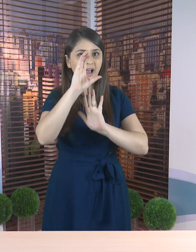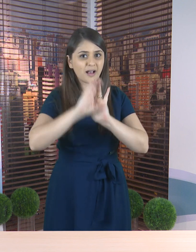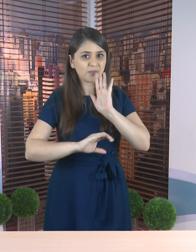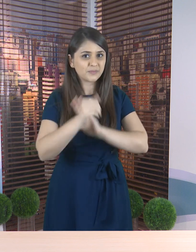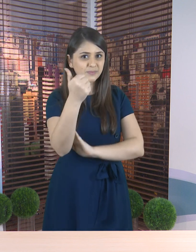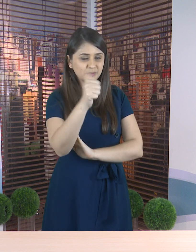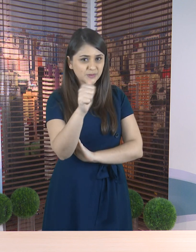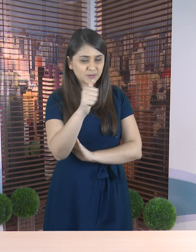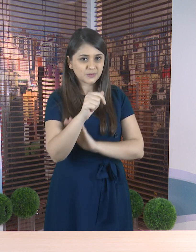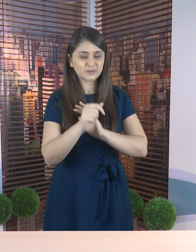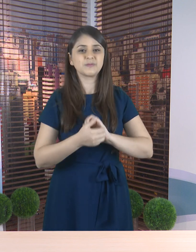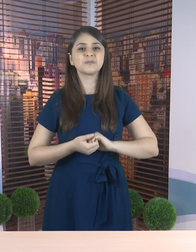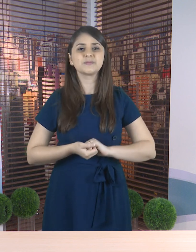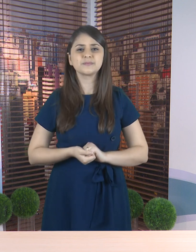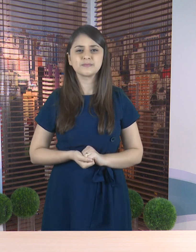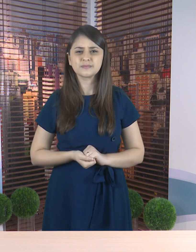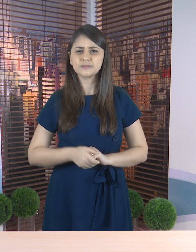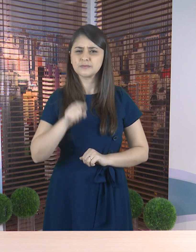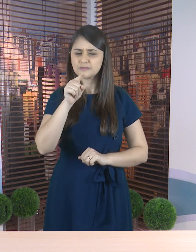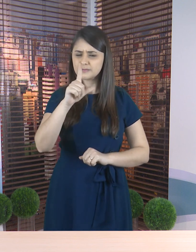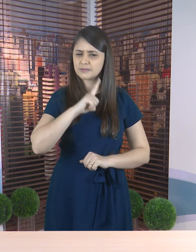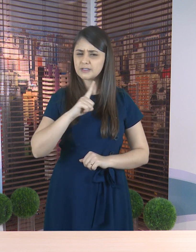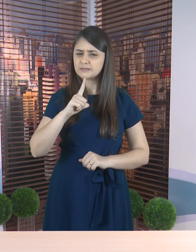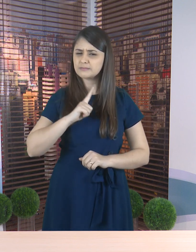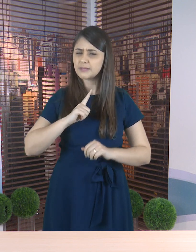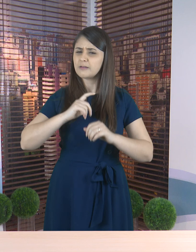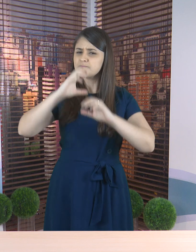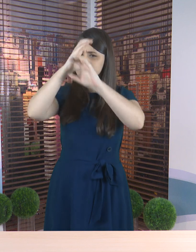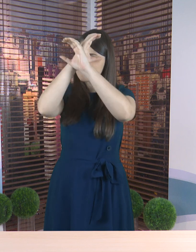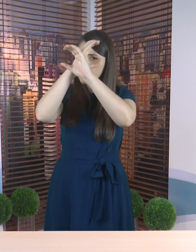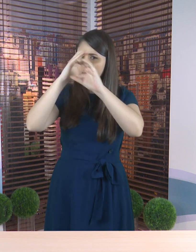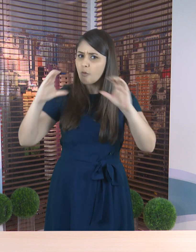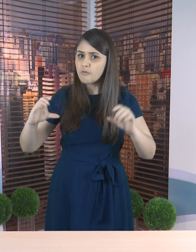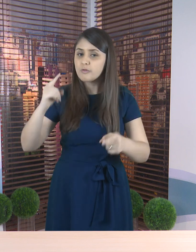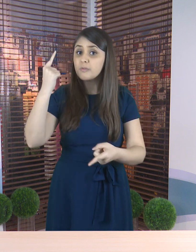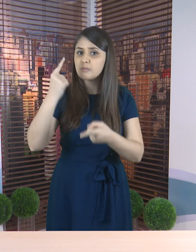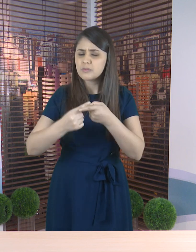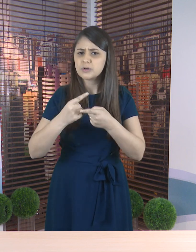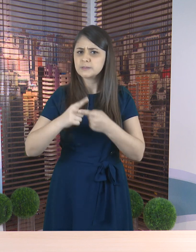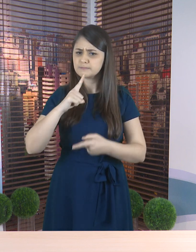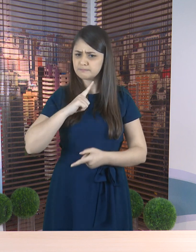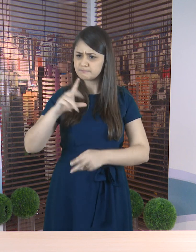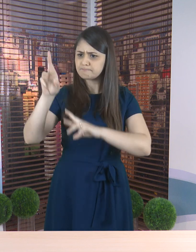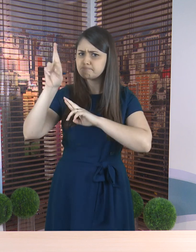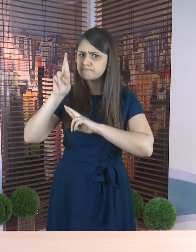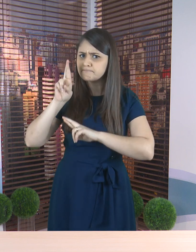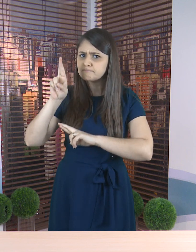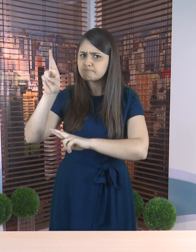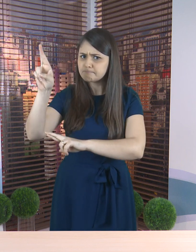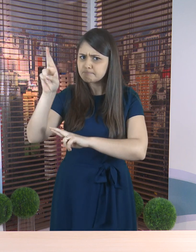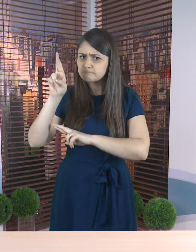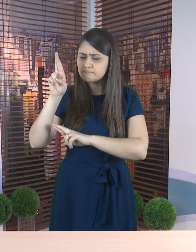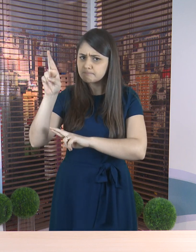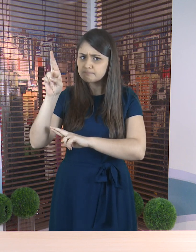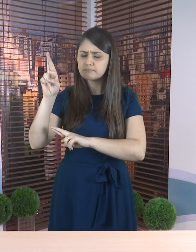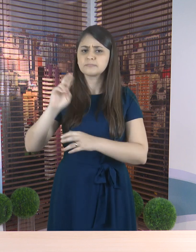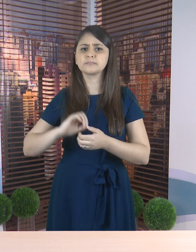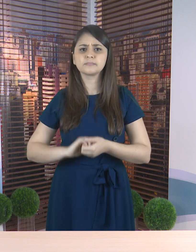volta e repousarás seguro. O foco de nossa reflexão é que, segundo as Escrituras,